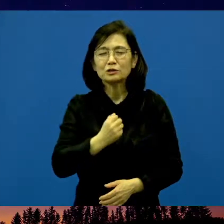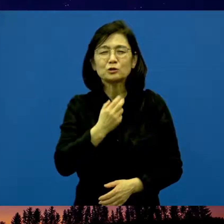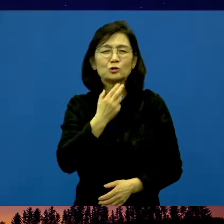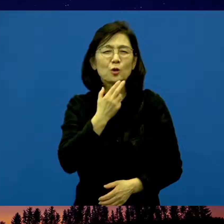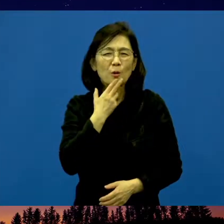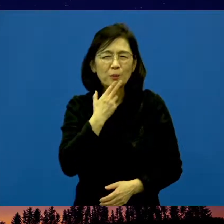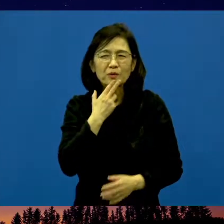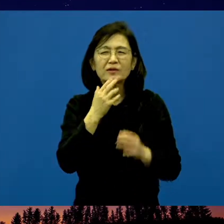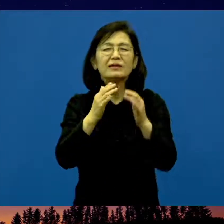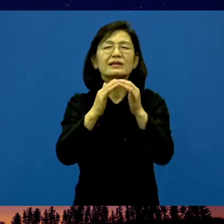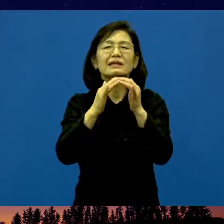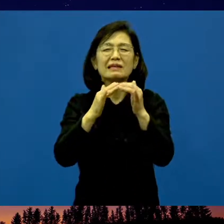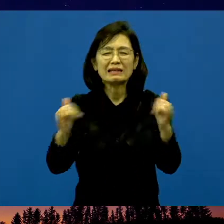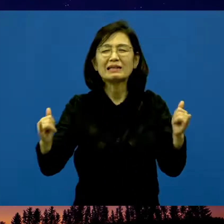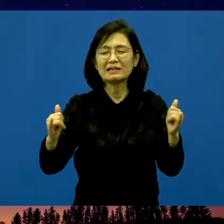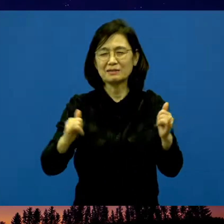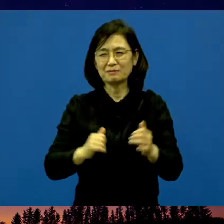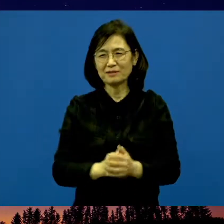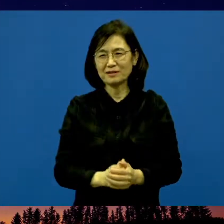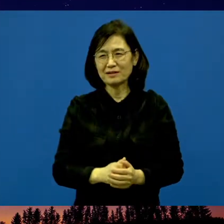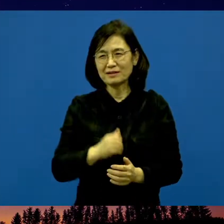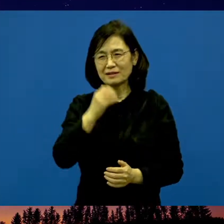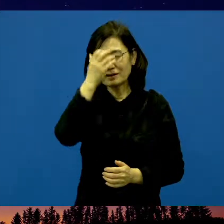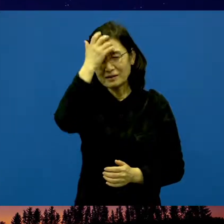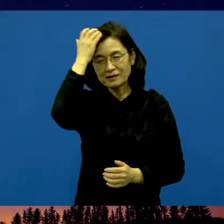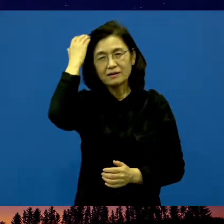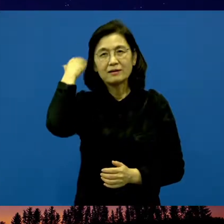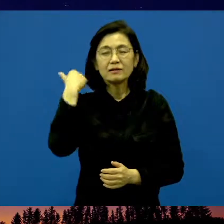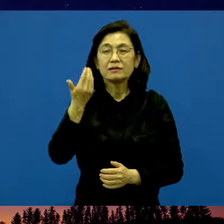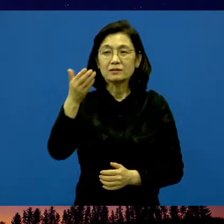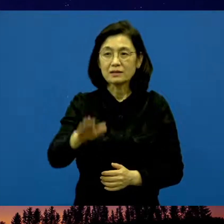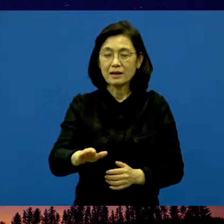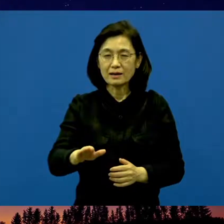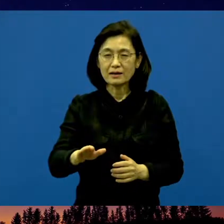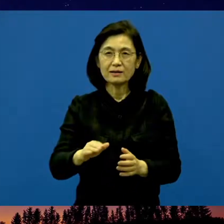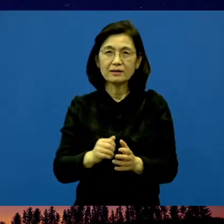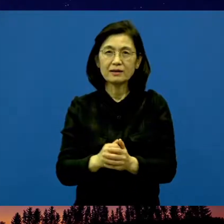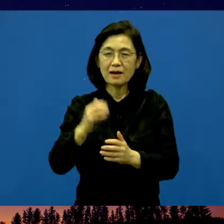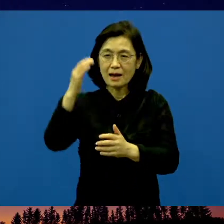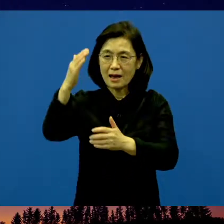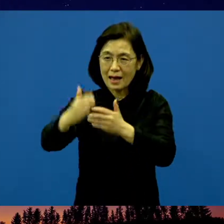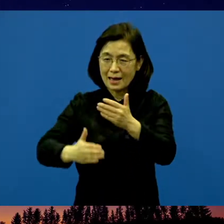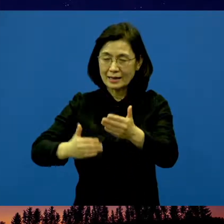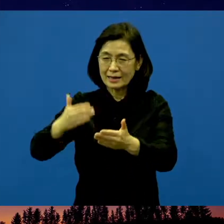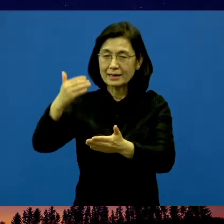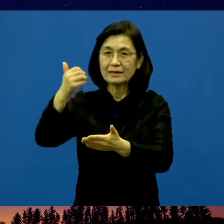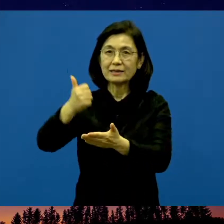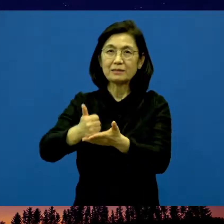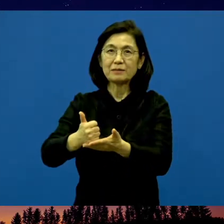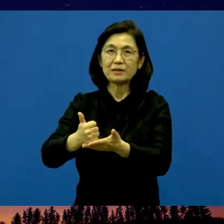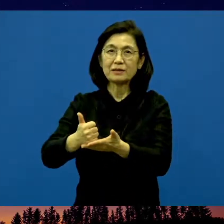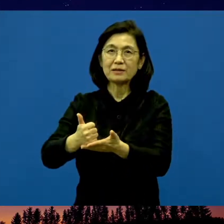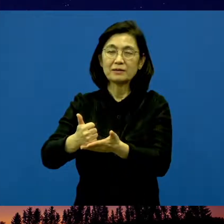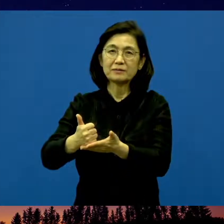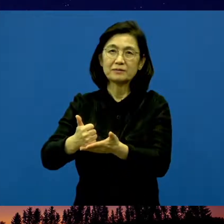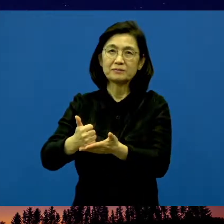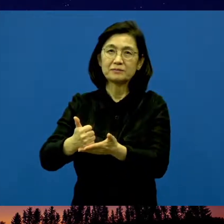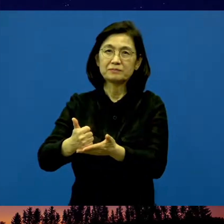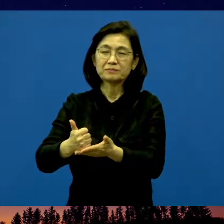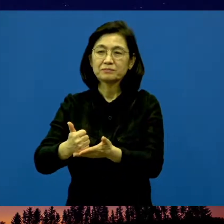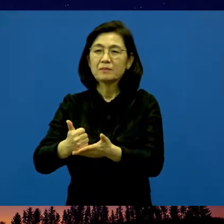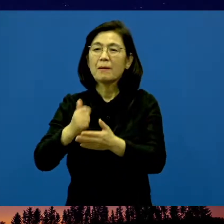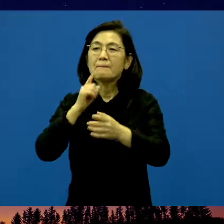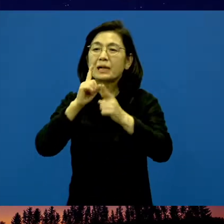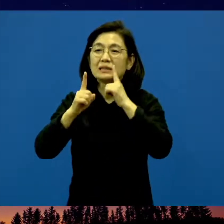쓸데없는 생각이나 하고 엉뚱한 일만 벌리는 거죠. 그러나 이제는 달라요. 하나님이 우리의 안에서 행하십니다.